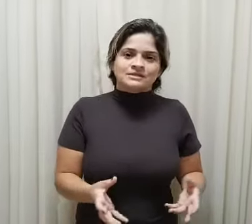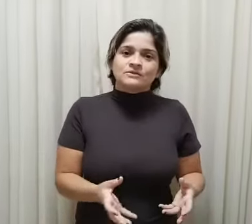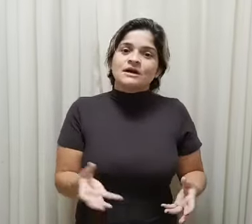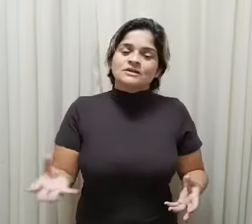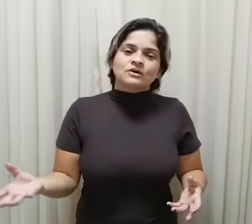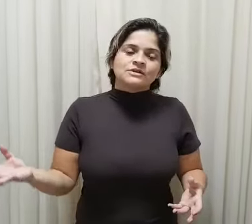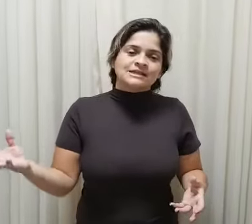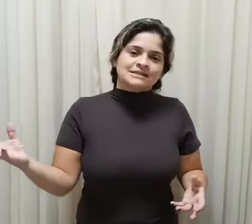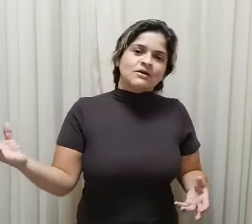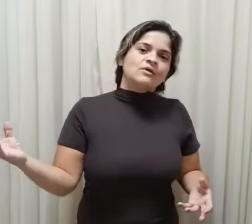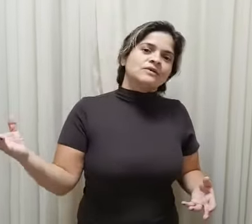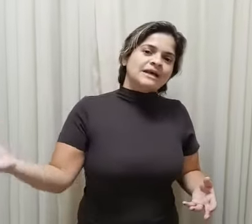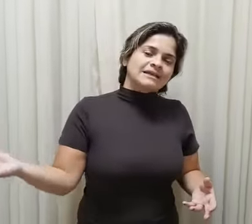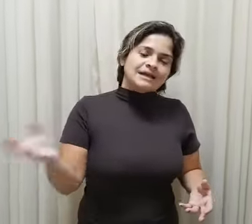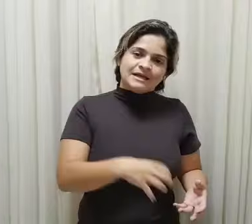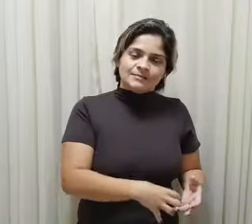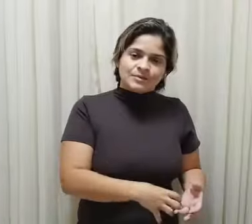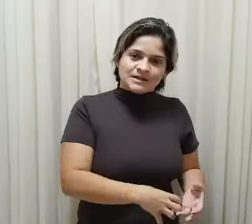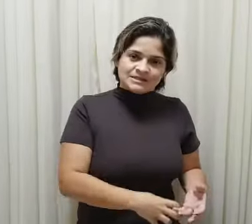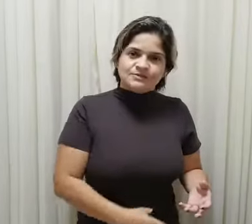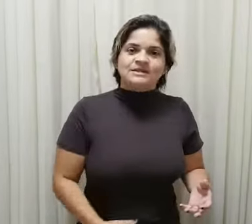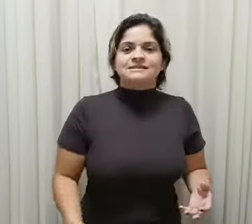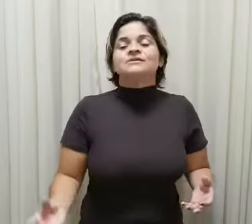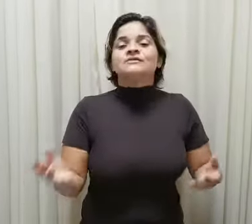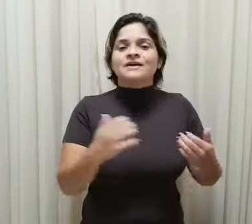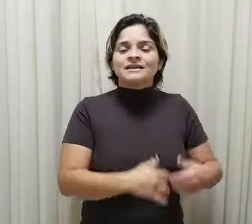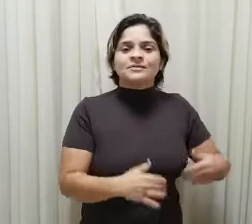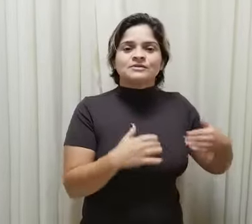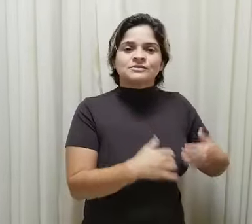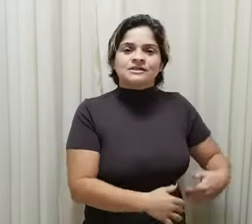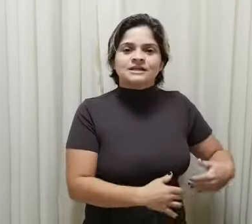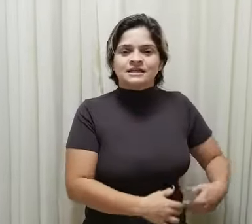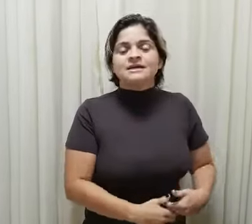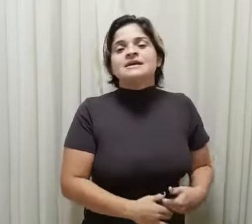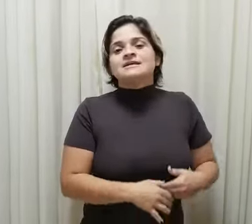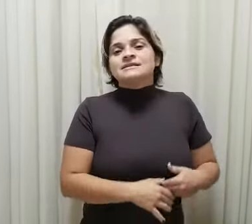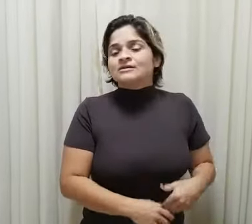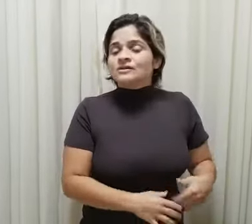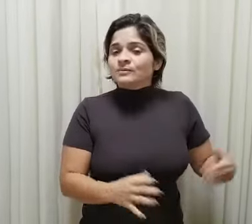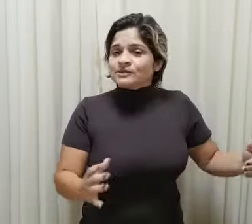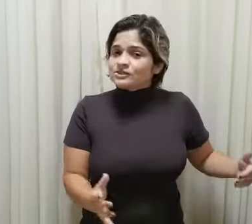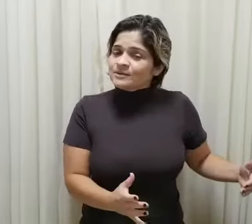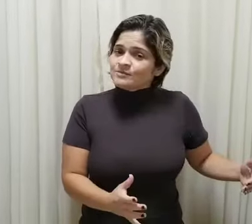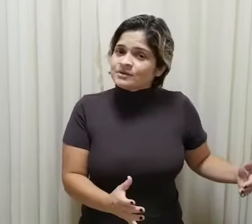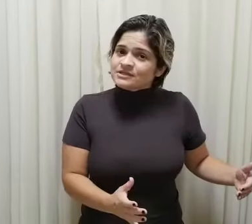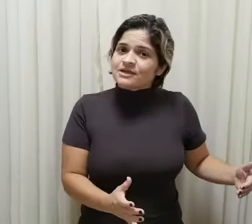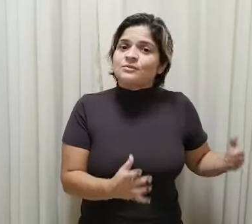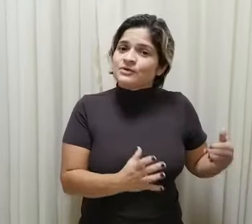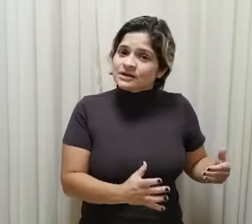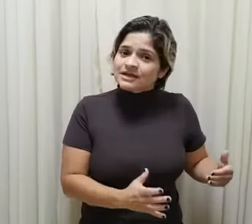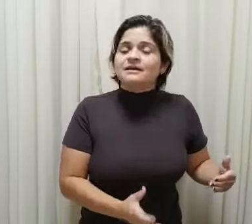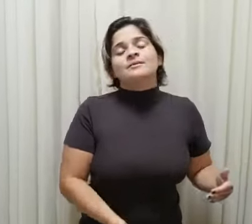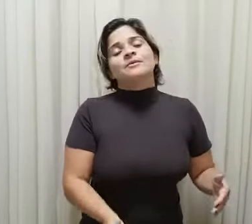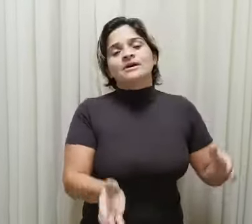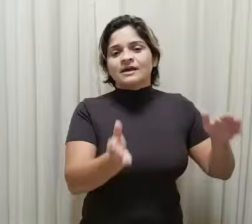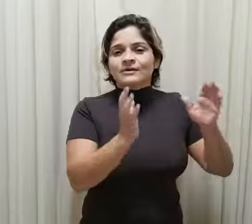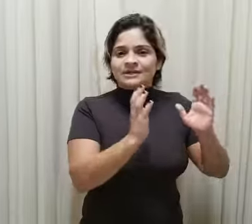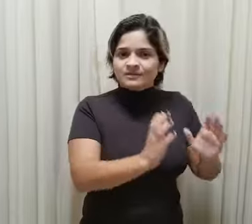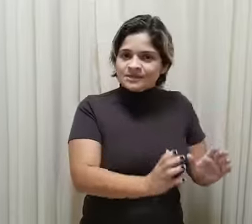Brasil, trouxe essa uva da Itália para o Brasil e está sendo feita, produzida aqui, sendo que não posso chamar de Prosecco. Por quê? Porque é uma denominação